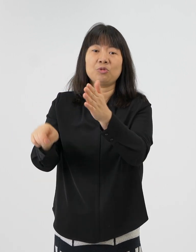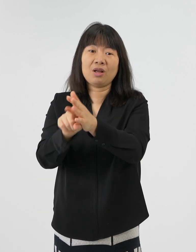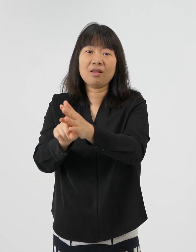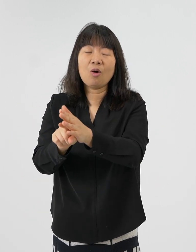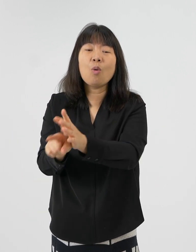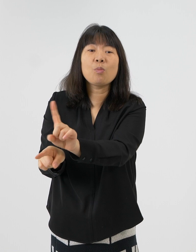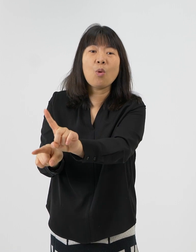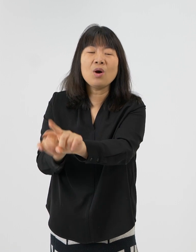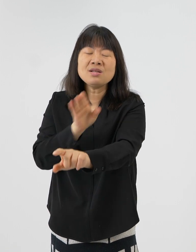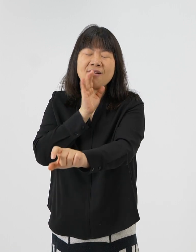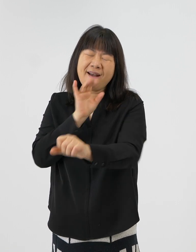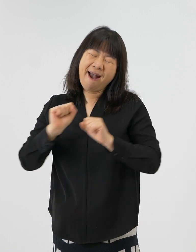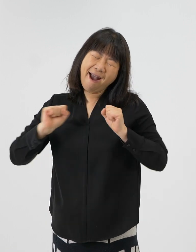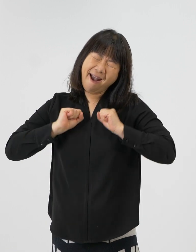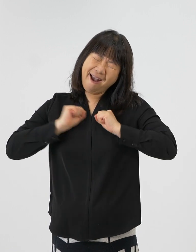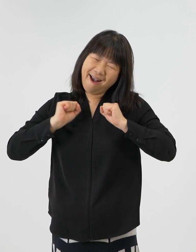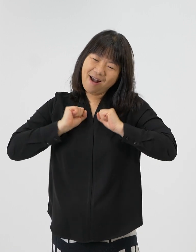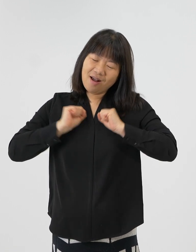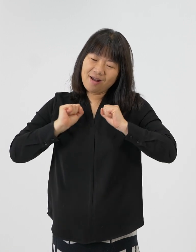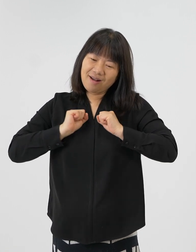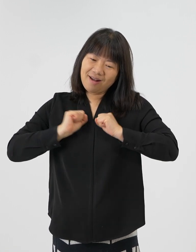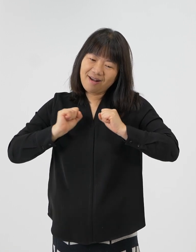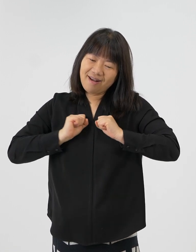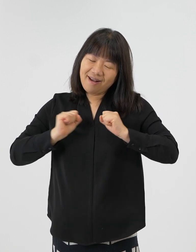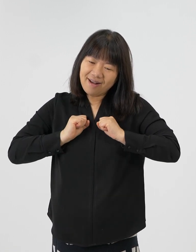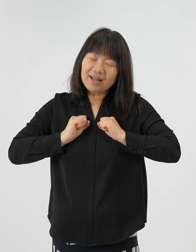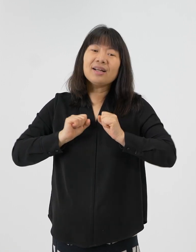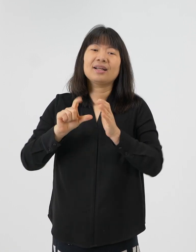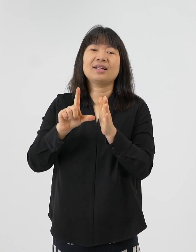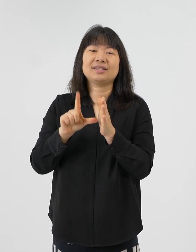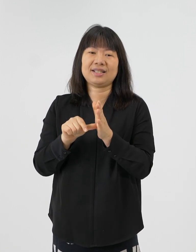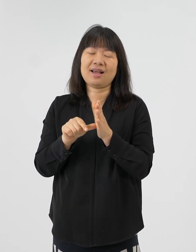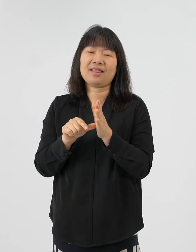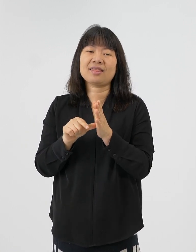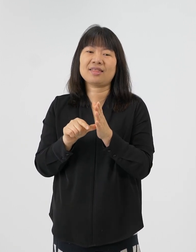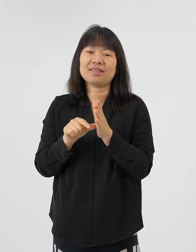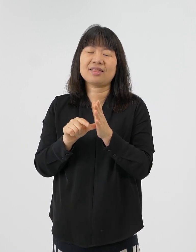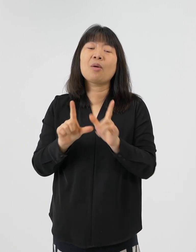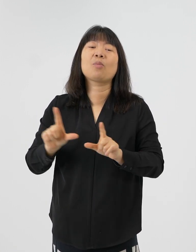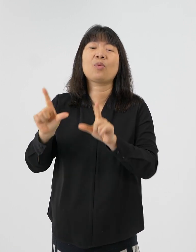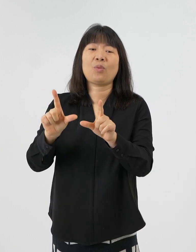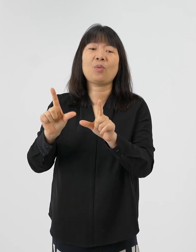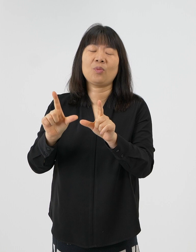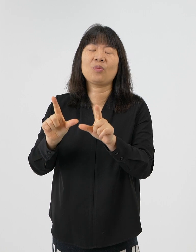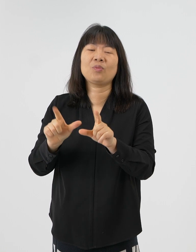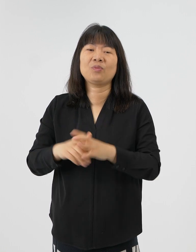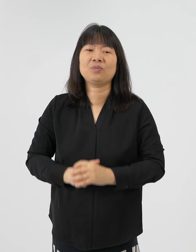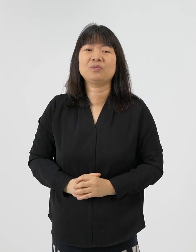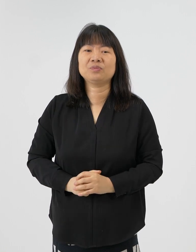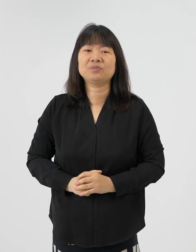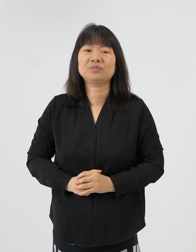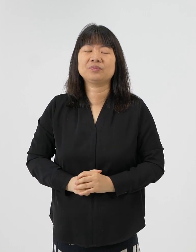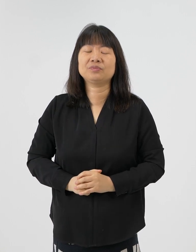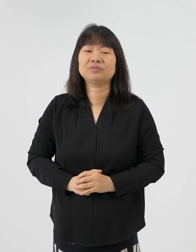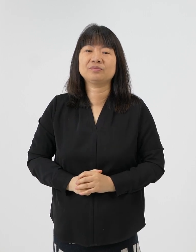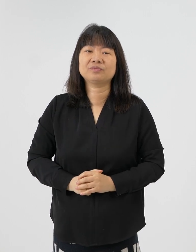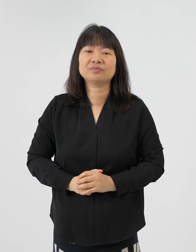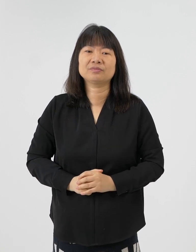얼마나 분투와 험난한 시간과 그 자리에 오르기까지의